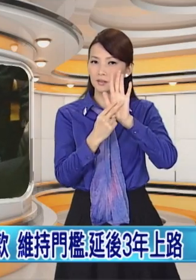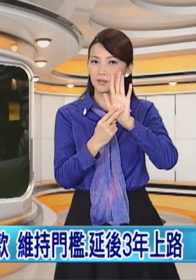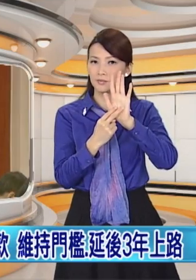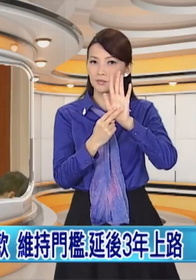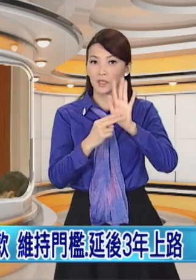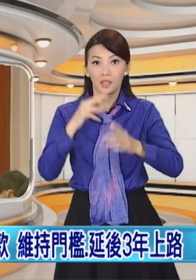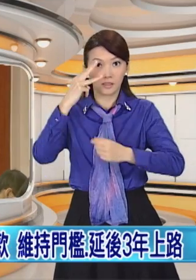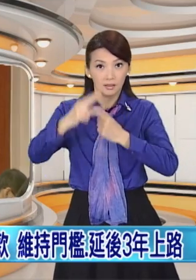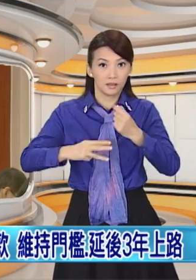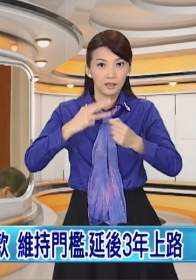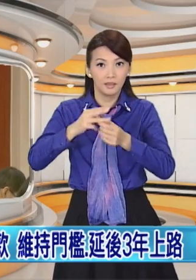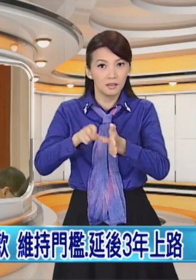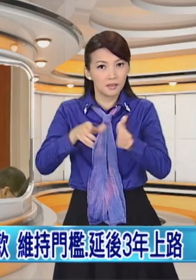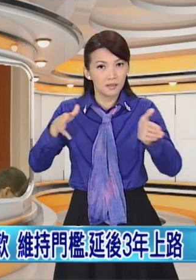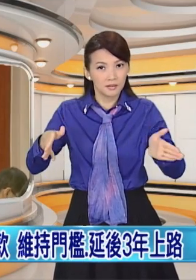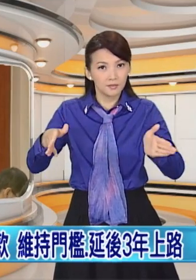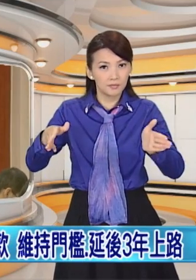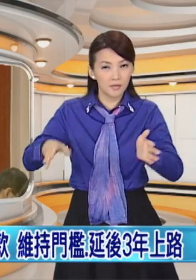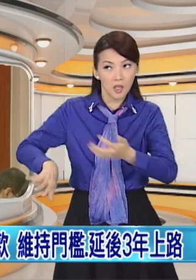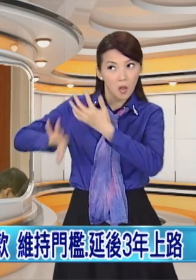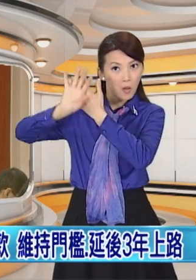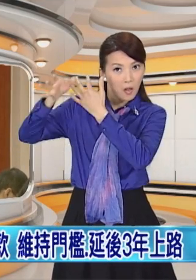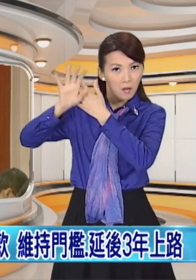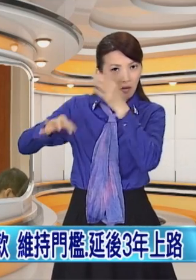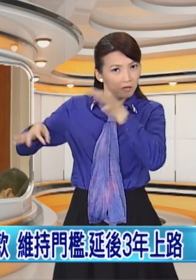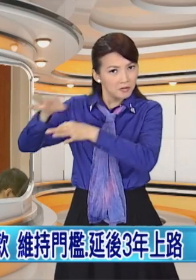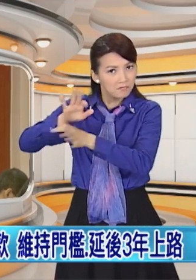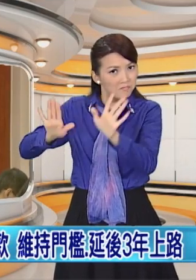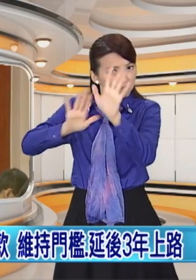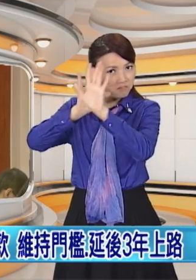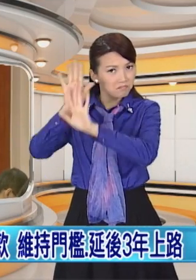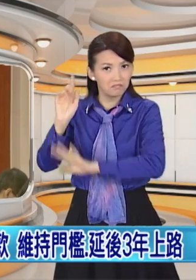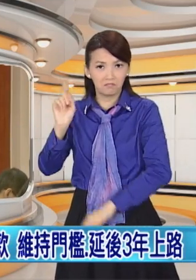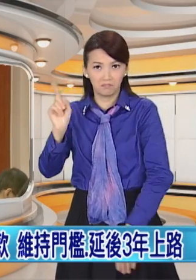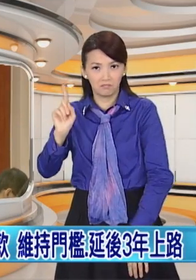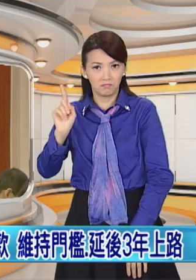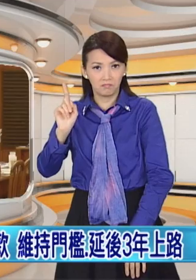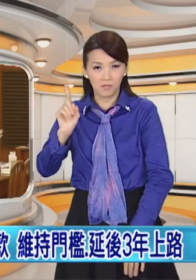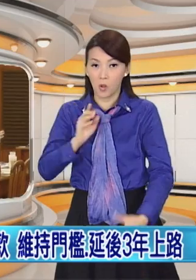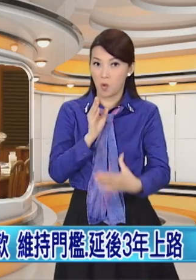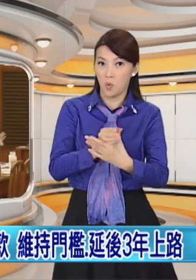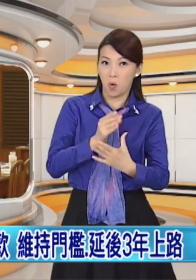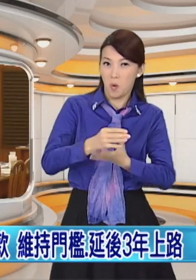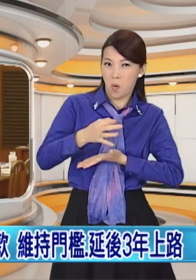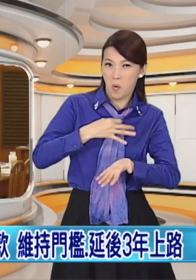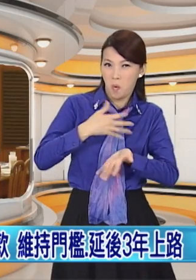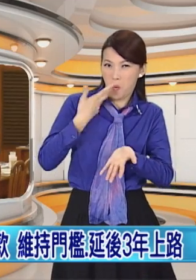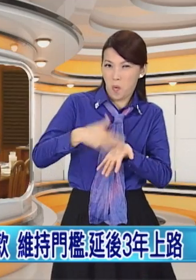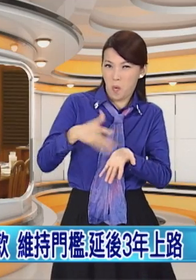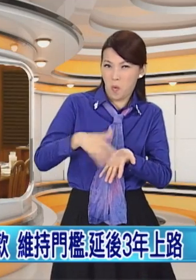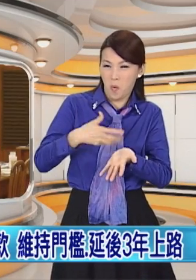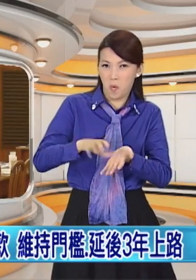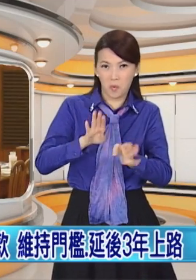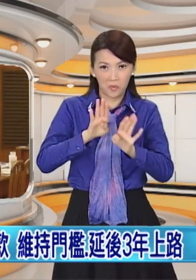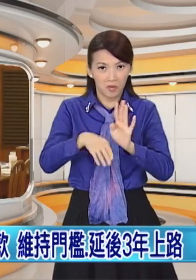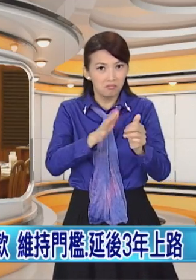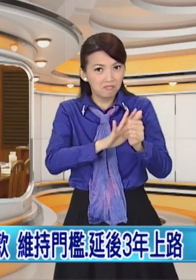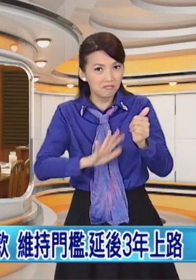张盛和就表示，3年期间可以观察国际的情势以及大户条款对股市的影